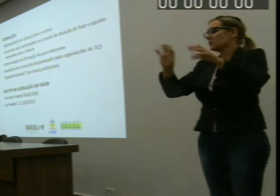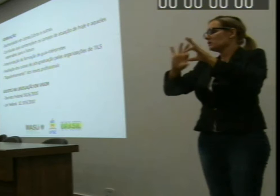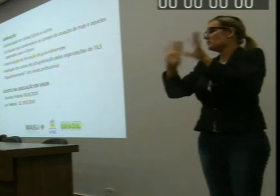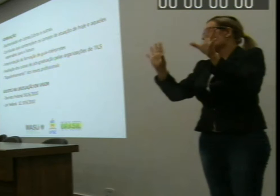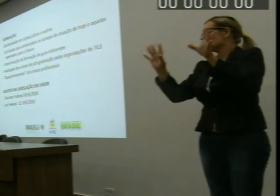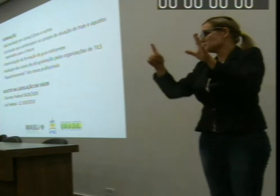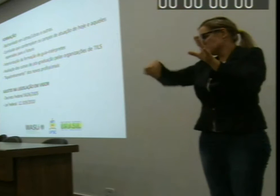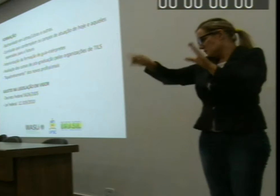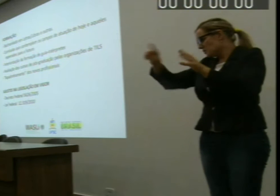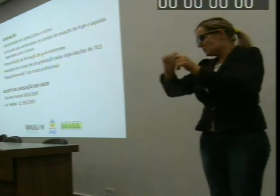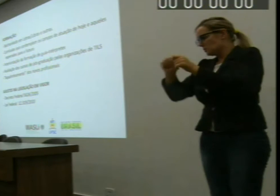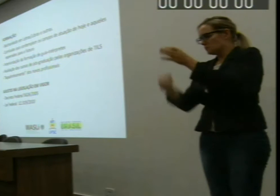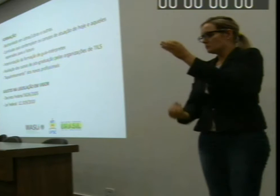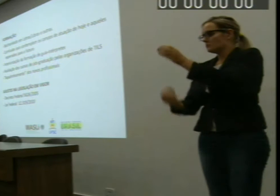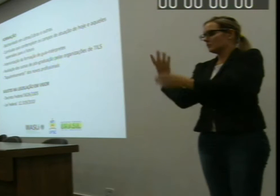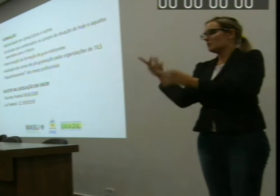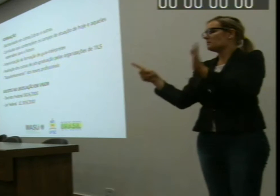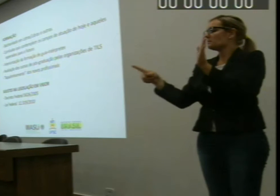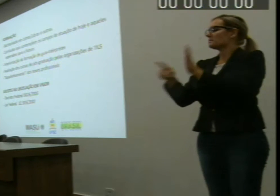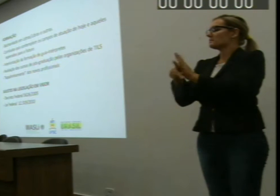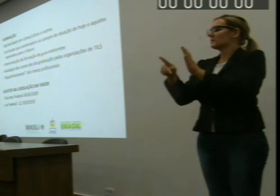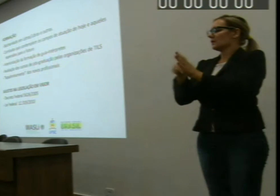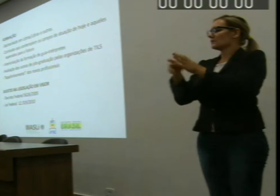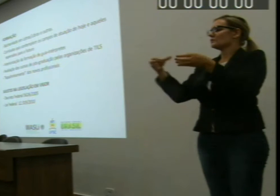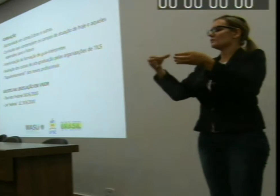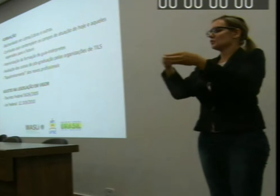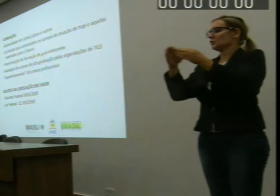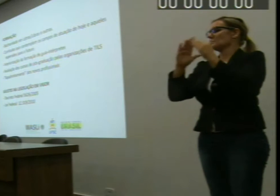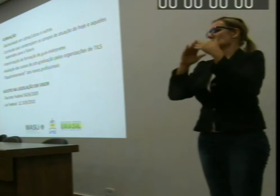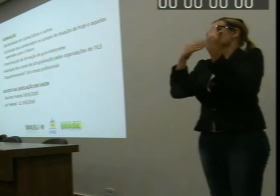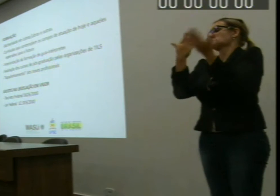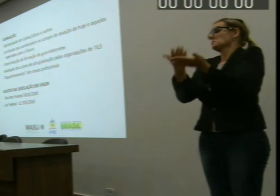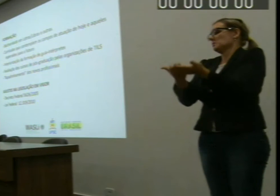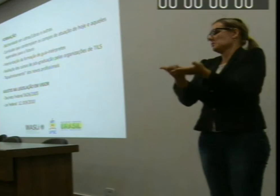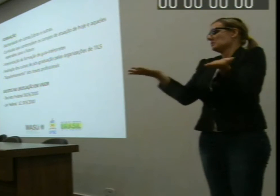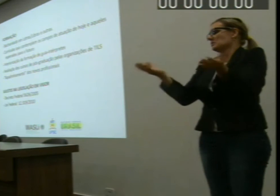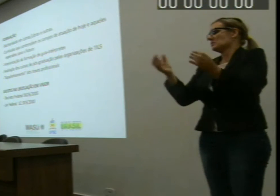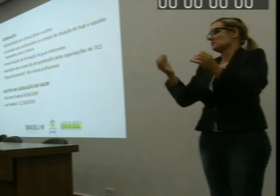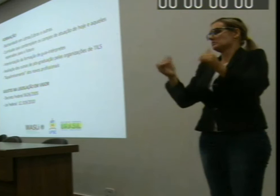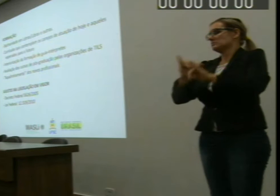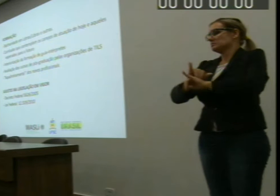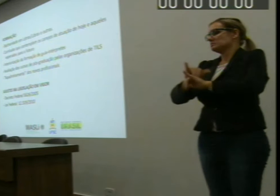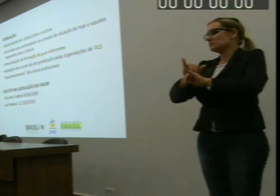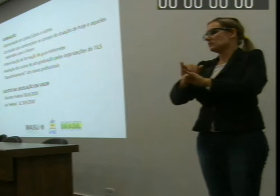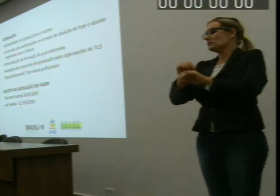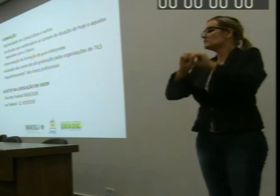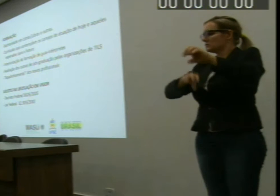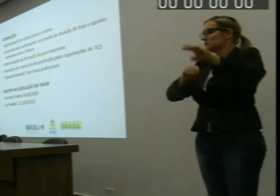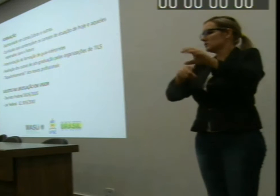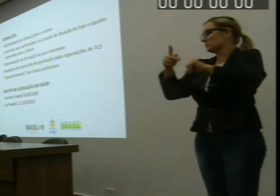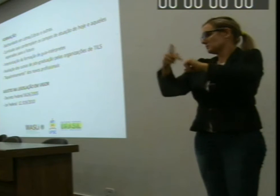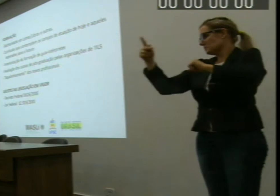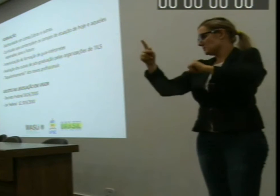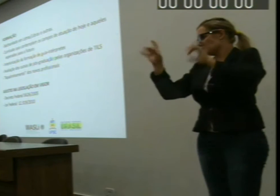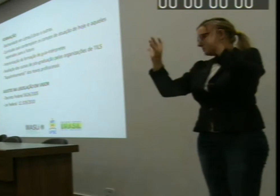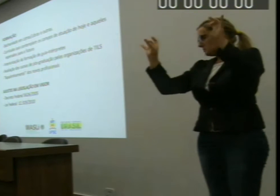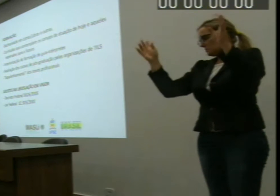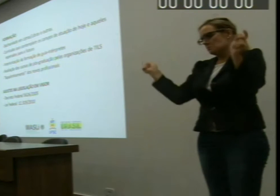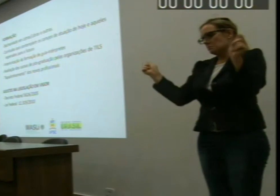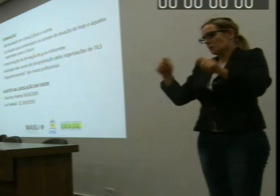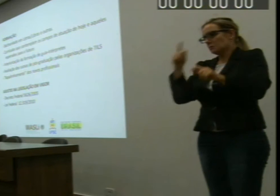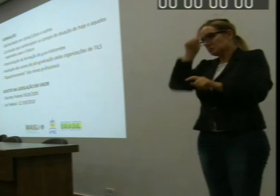fundar você pode fundar uma Organização Educacional e começar a fazer pós--graduação de do que você quiser você pode até inventar